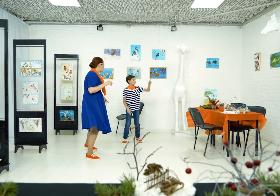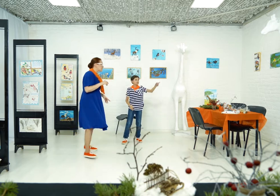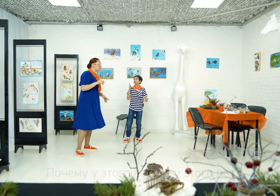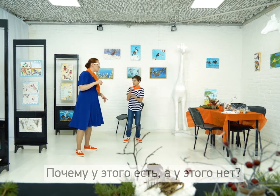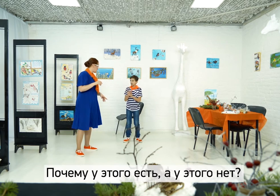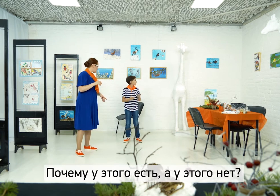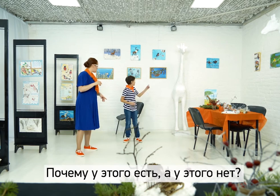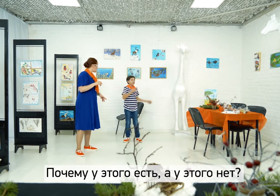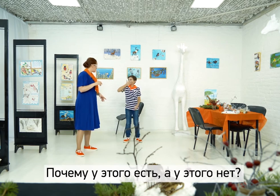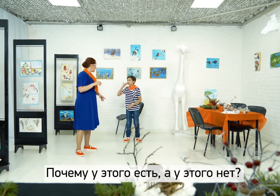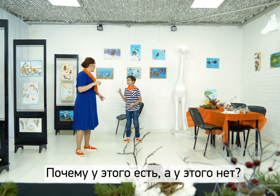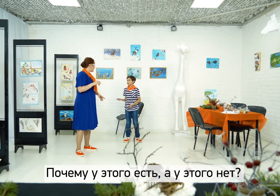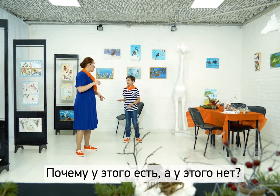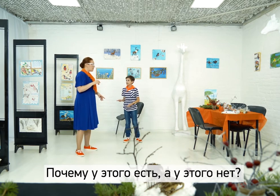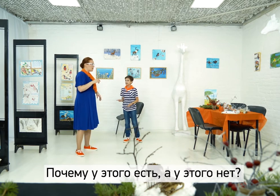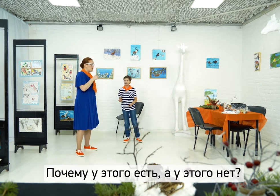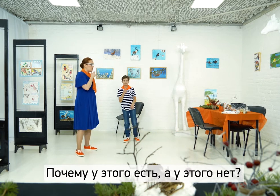Почему у этого есть, а у этого нет?